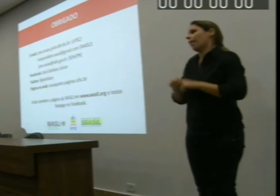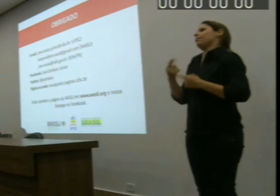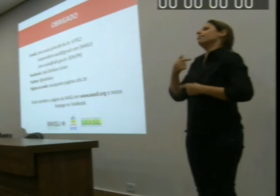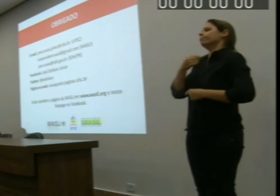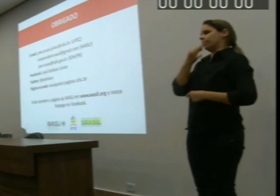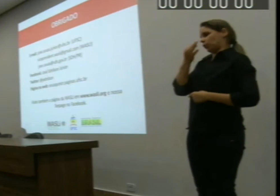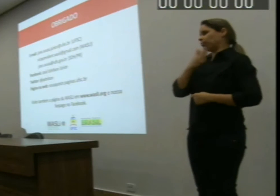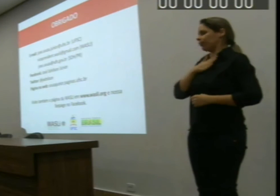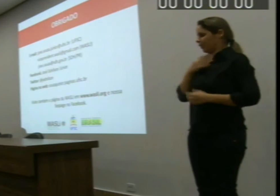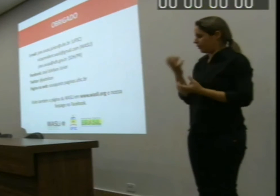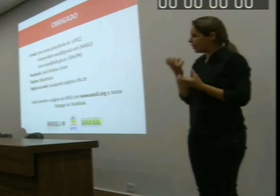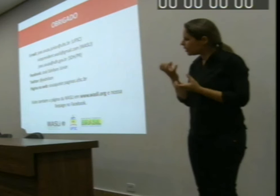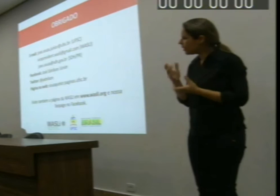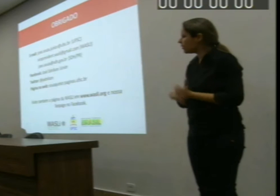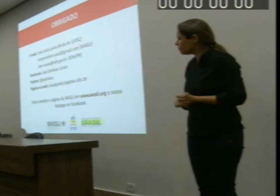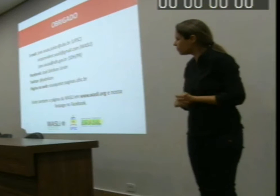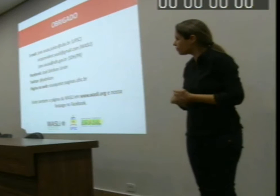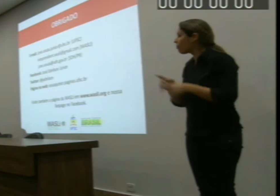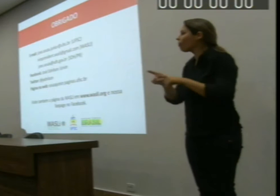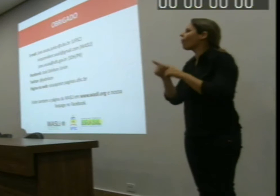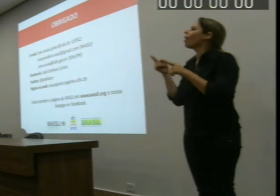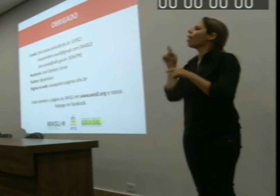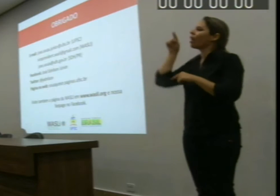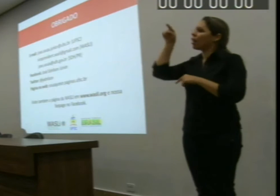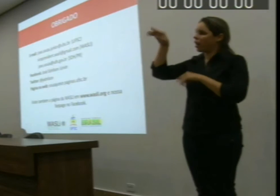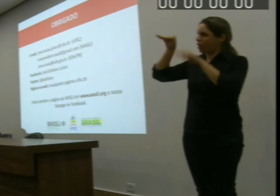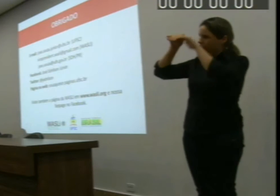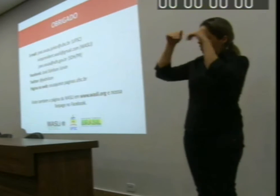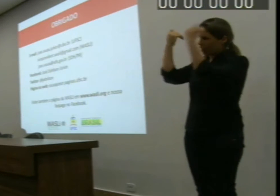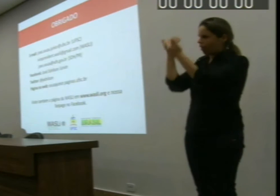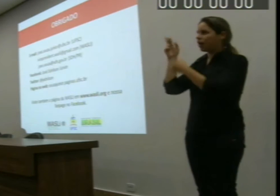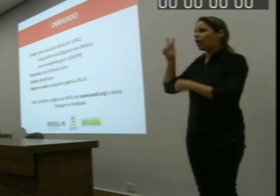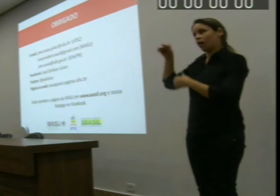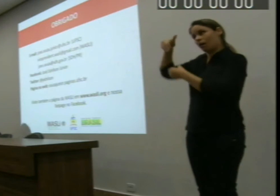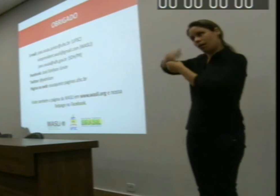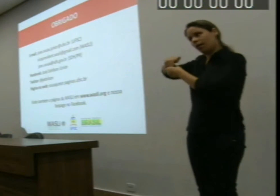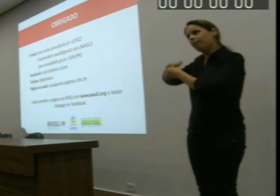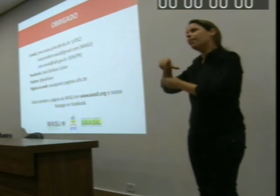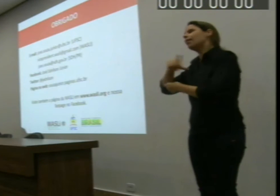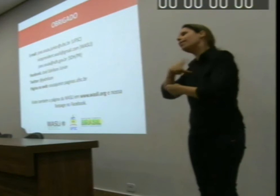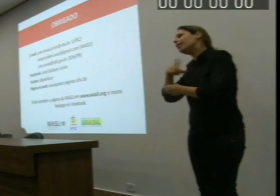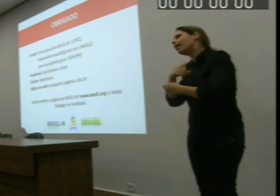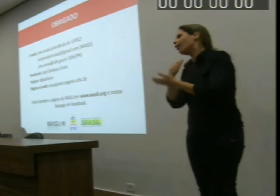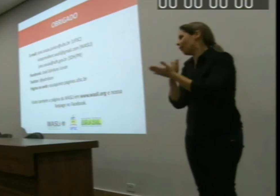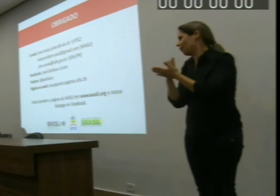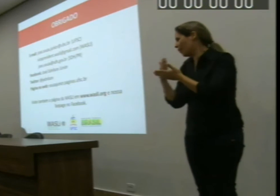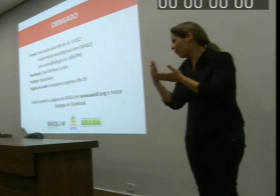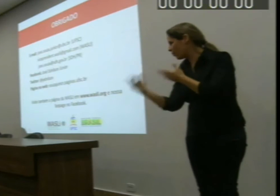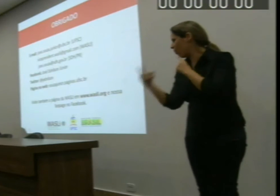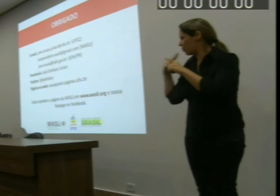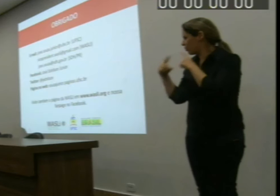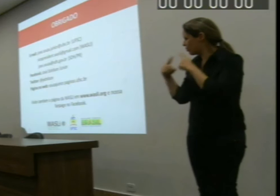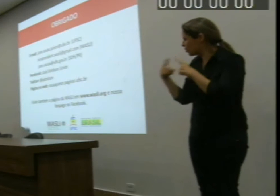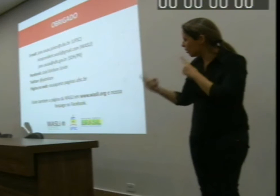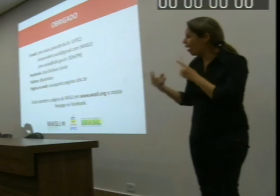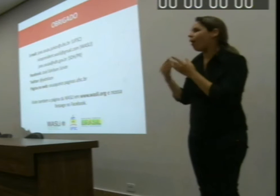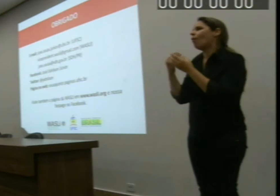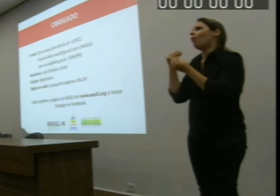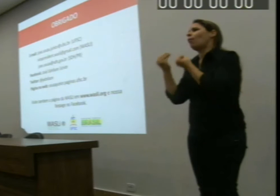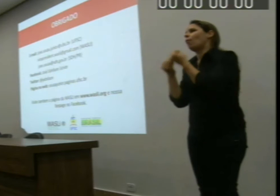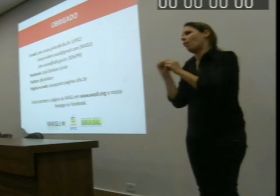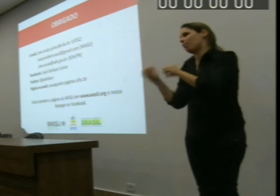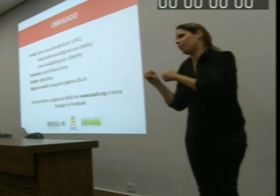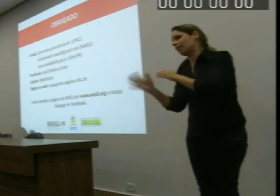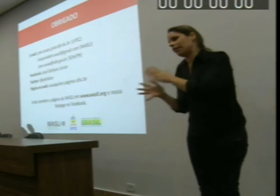parâmetros que agora estão se discutindo na câmera para incluir como disciplina obrigatória aí a gente tem um Norte de como ensinar Vamos ensinar